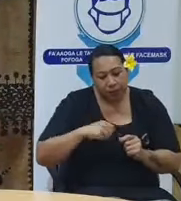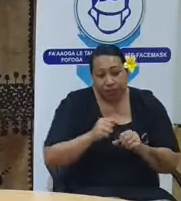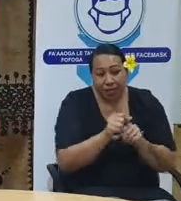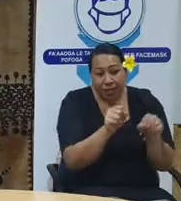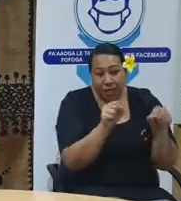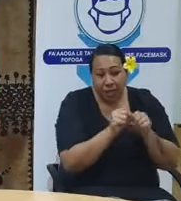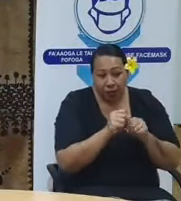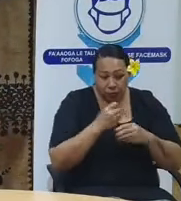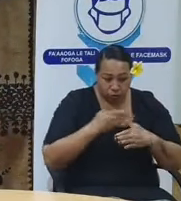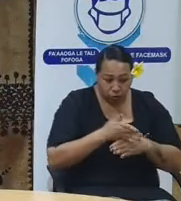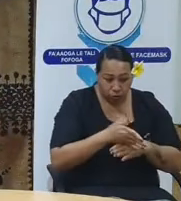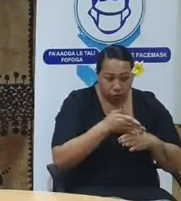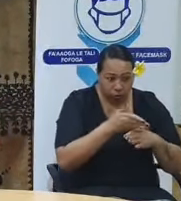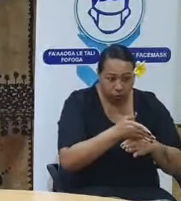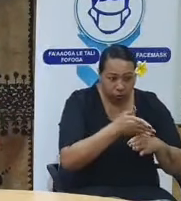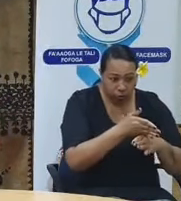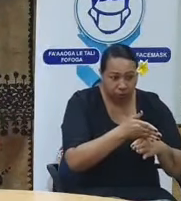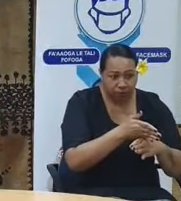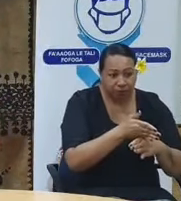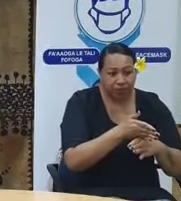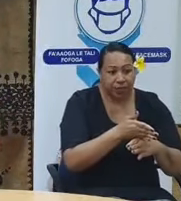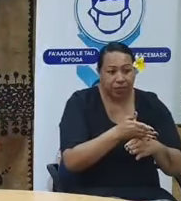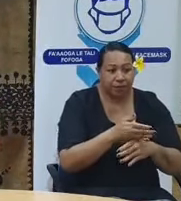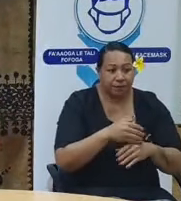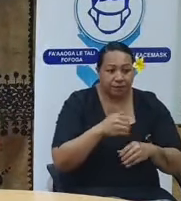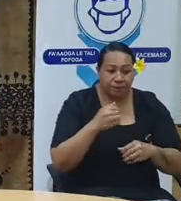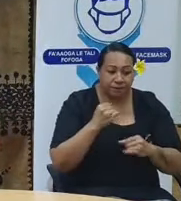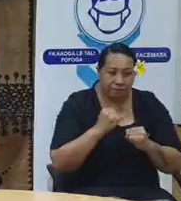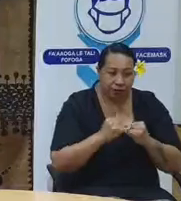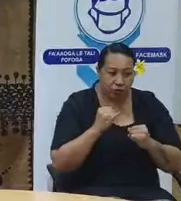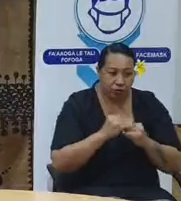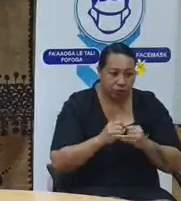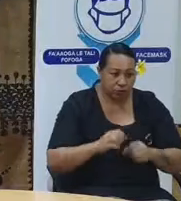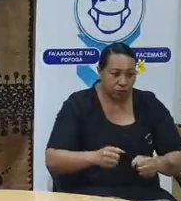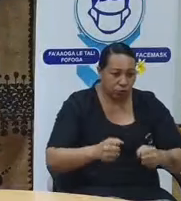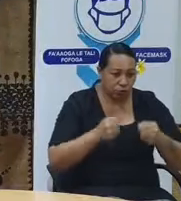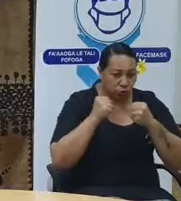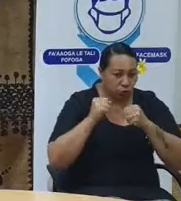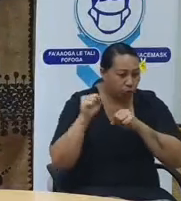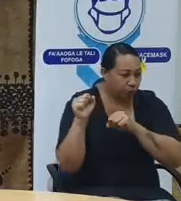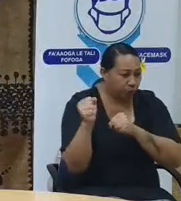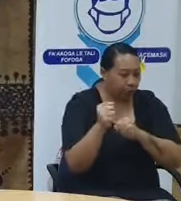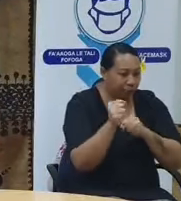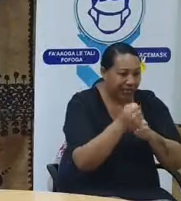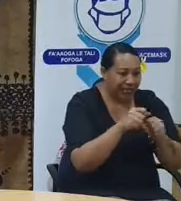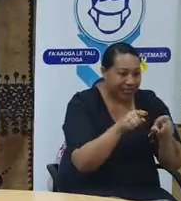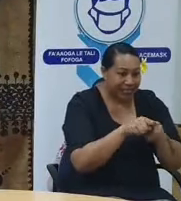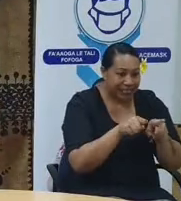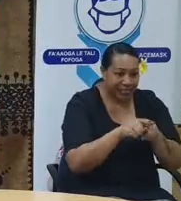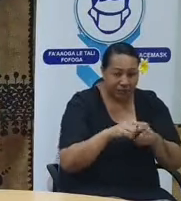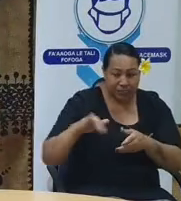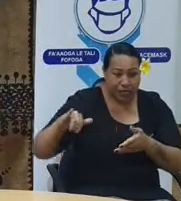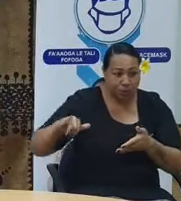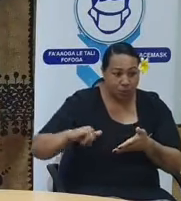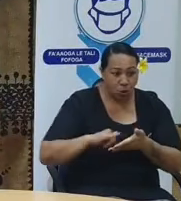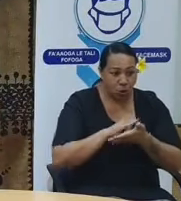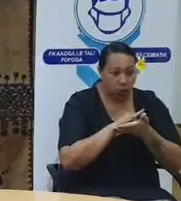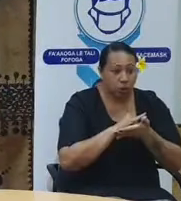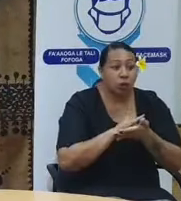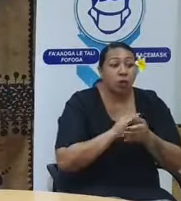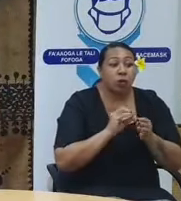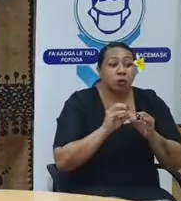nei tonu tanto wafu fa ma malo ma tanto malai ma lele fa ma malo ole anga ia tu tu sa fo fa